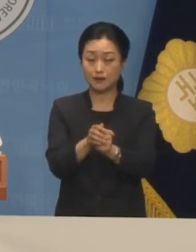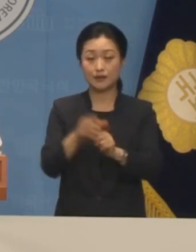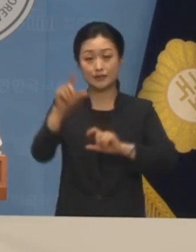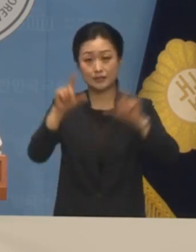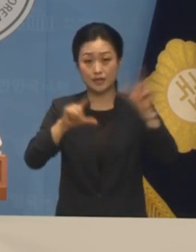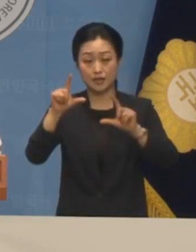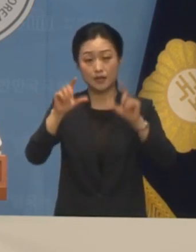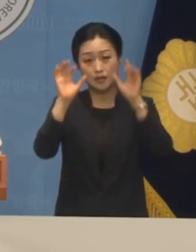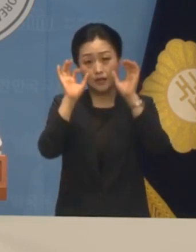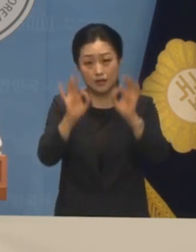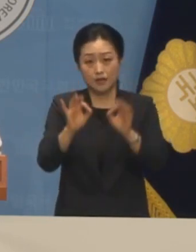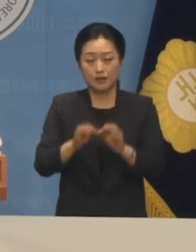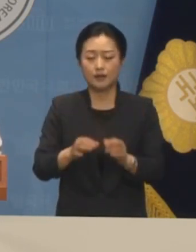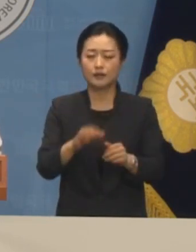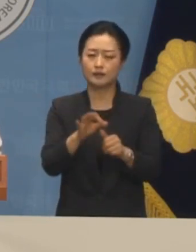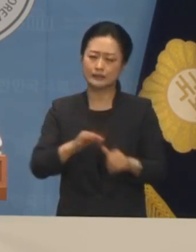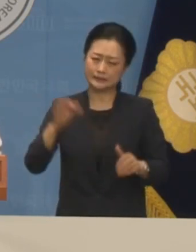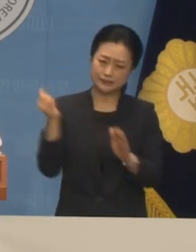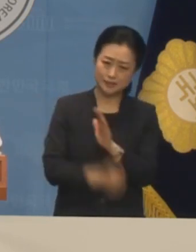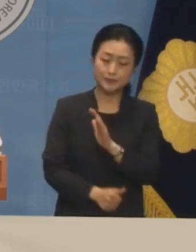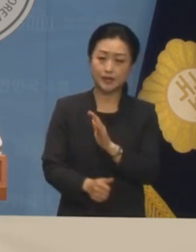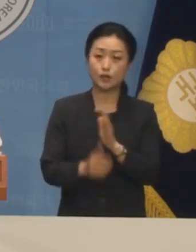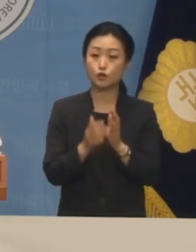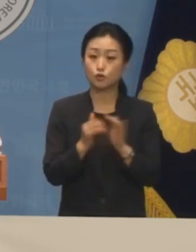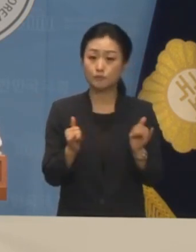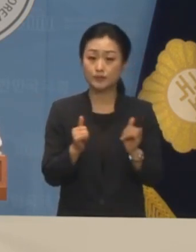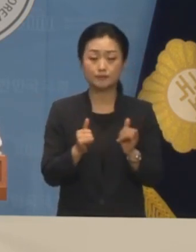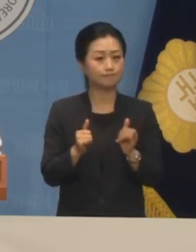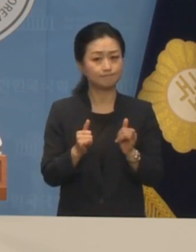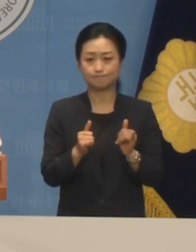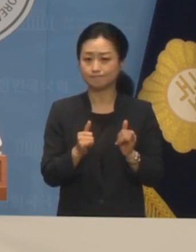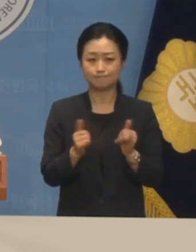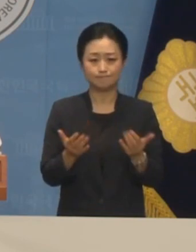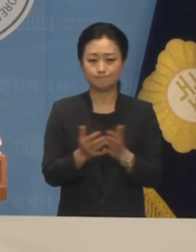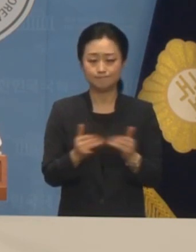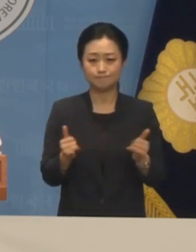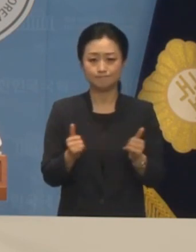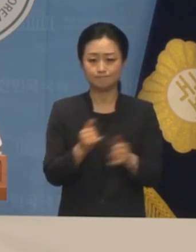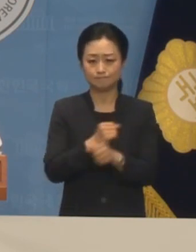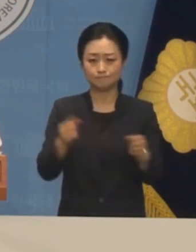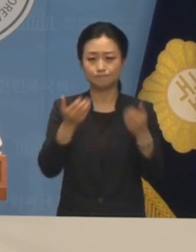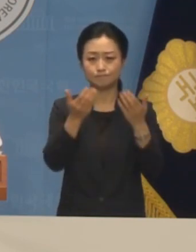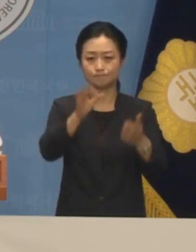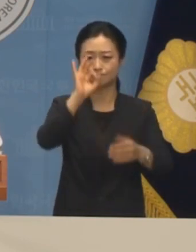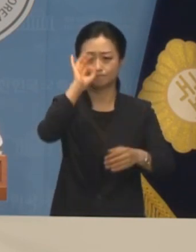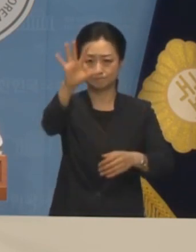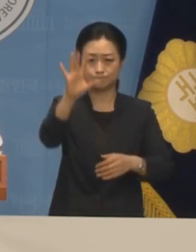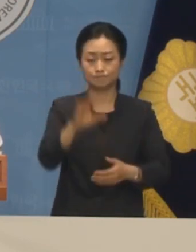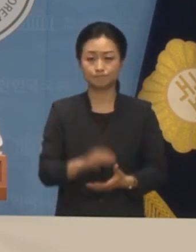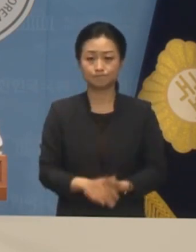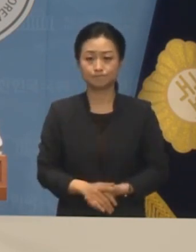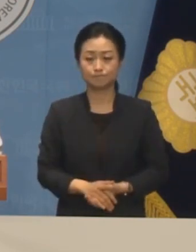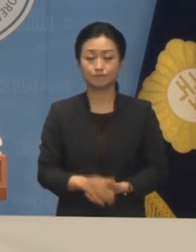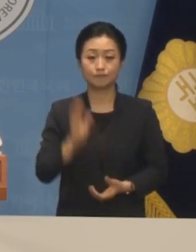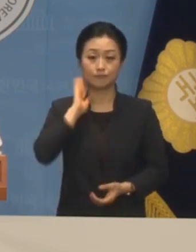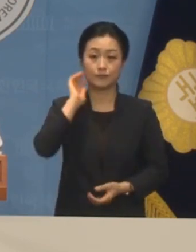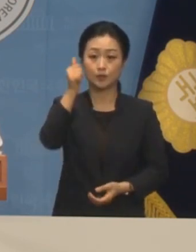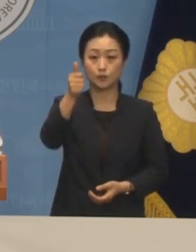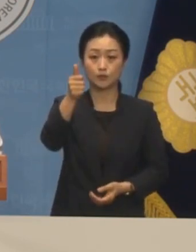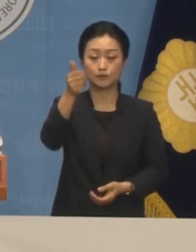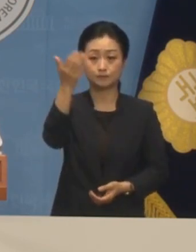계속되는 인사 참사는 노동자와 국민들이 더 이상 용납하지 않을 것입니다 윤성